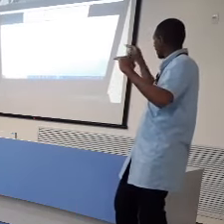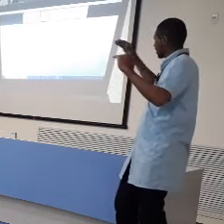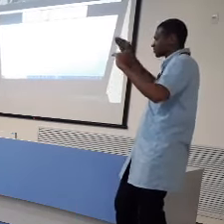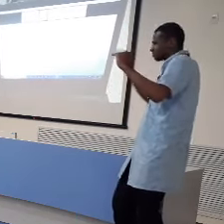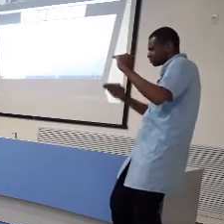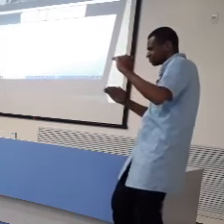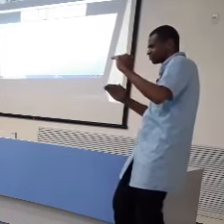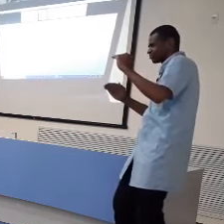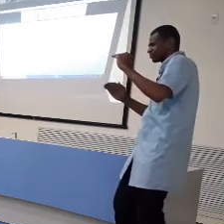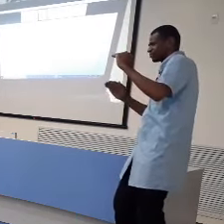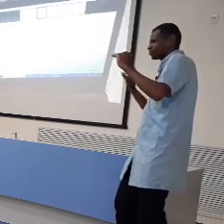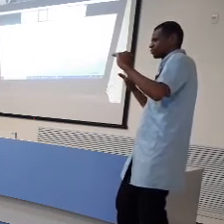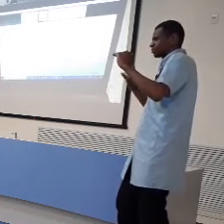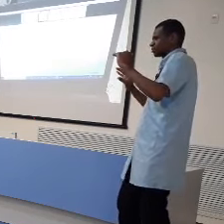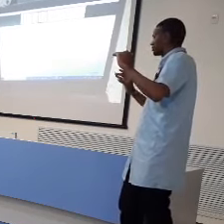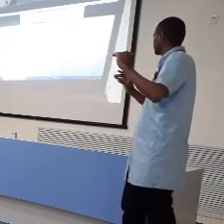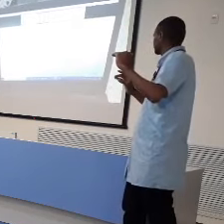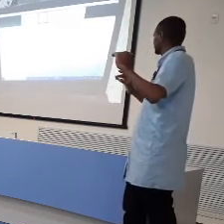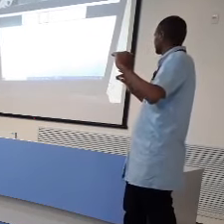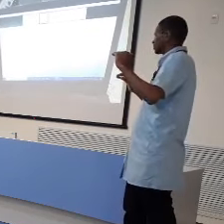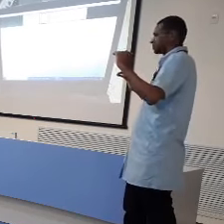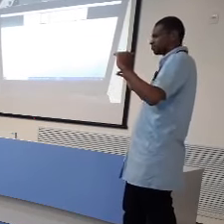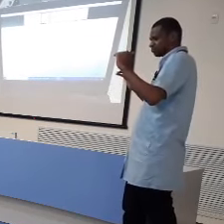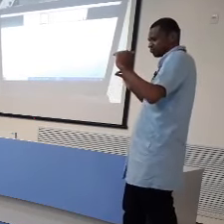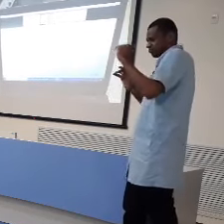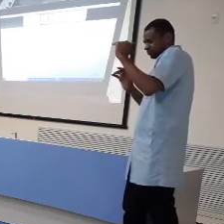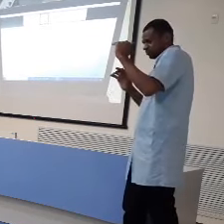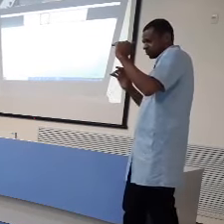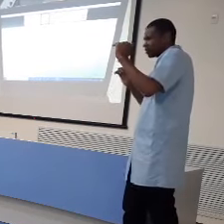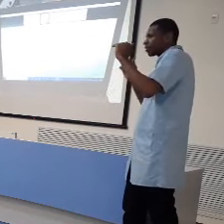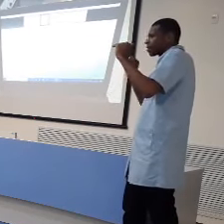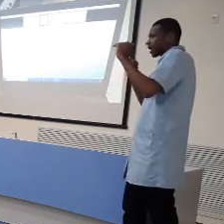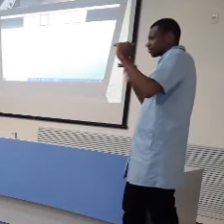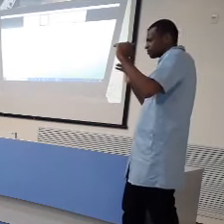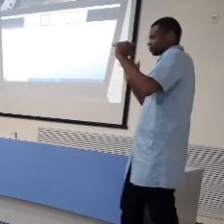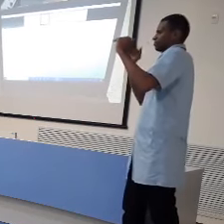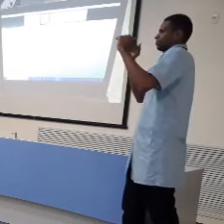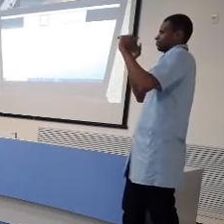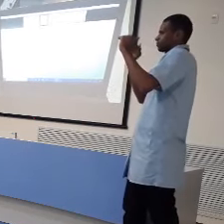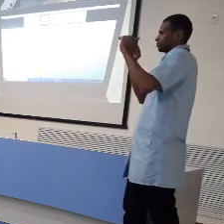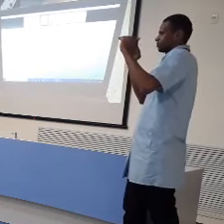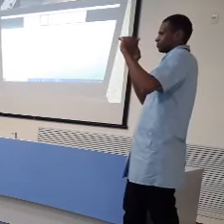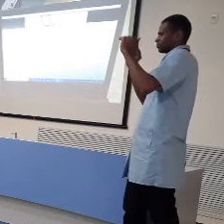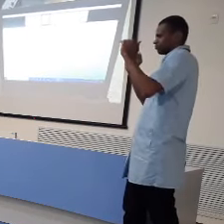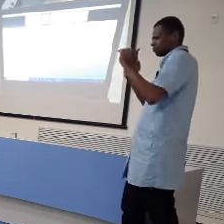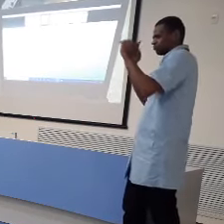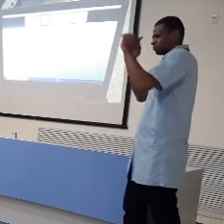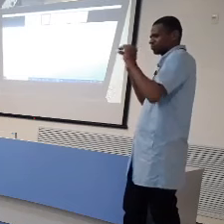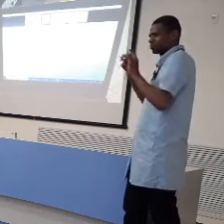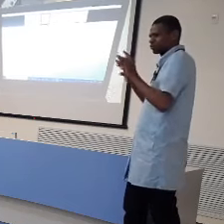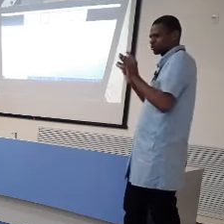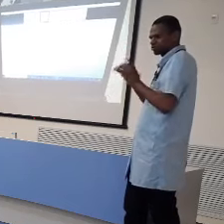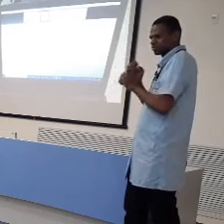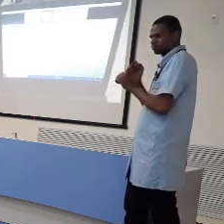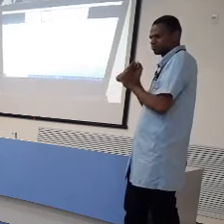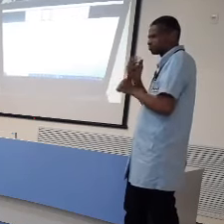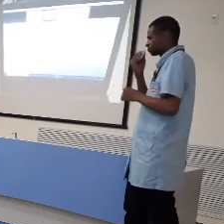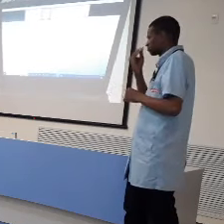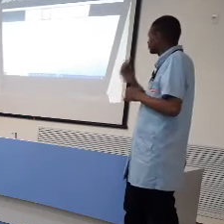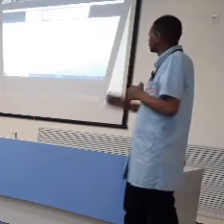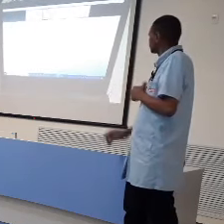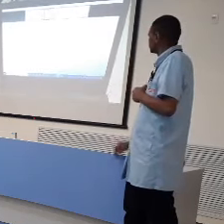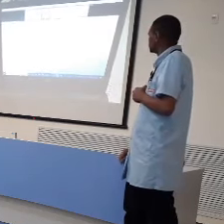diminuiu. Vou deixar numa corrente ali intermediária. Tá? E a vazão, ela faz o acompanhamento